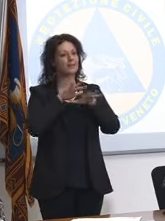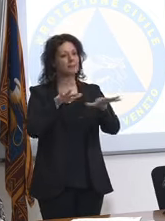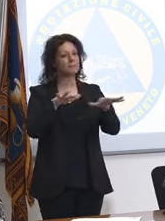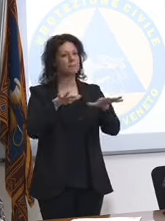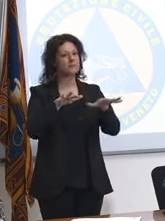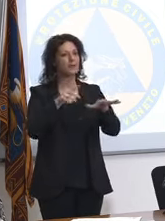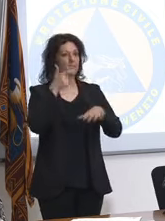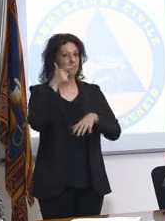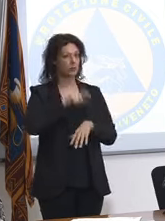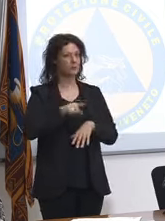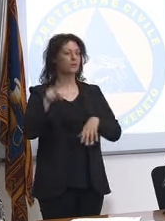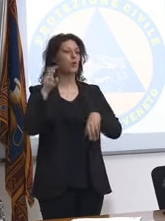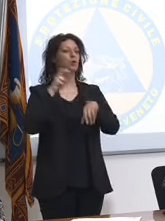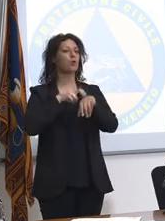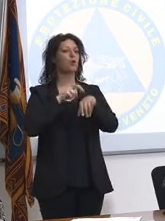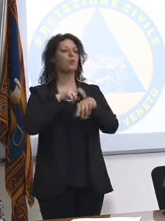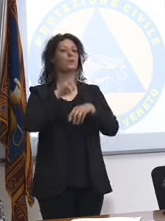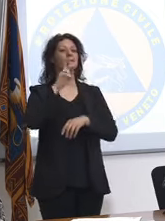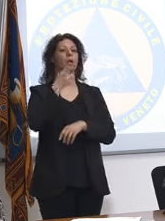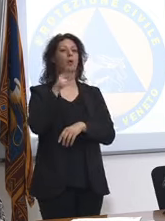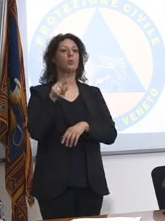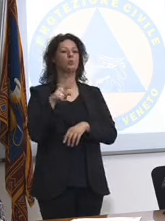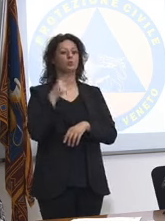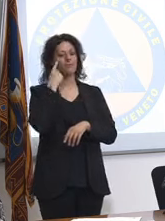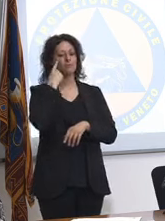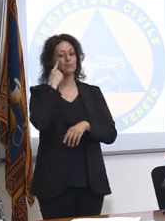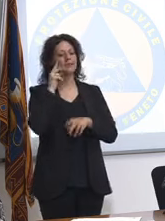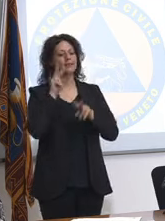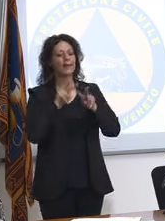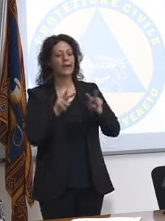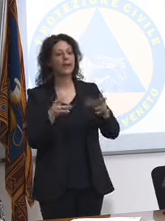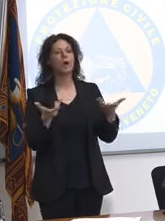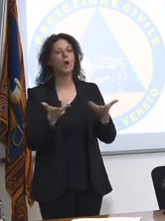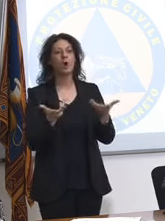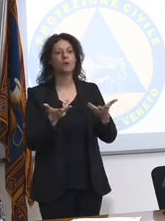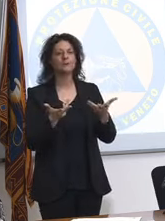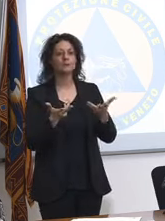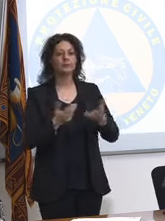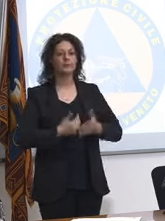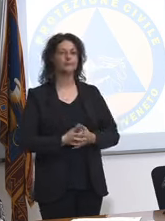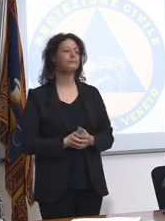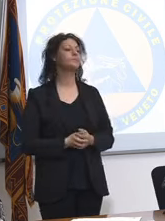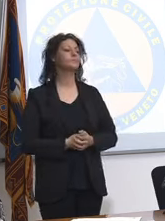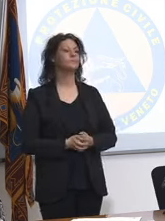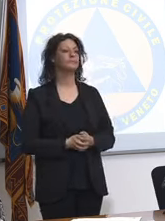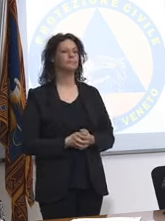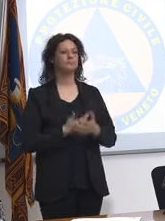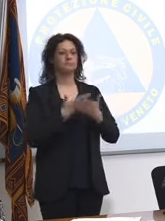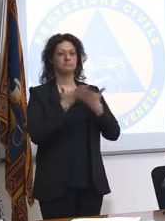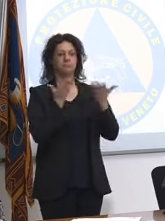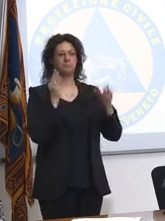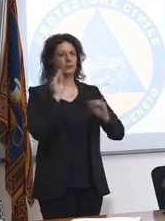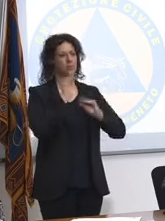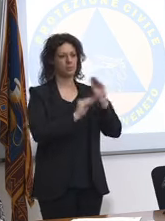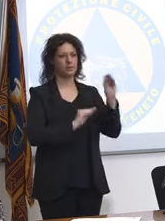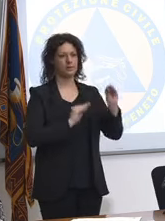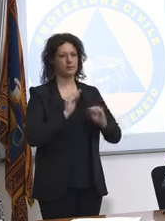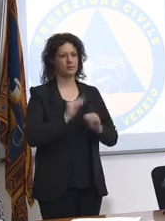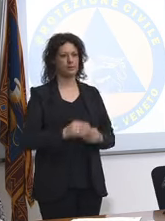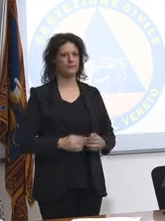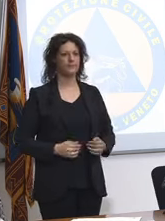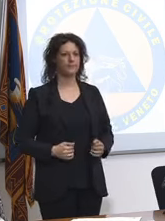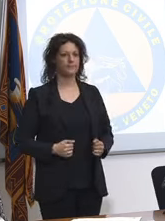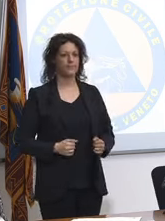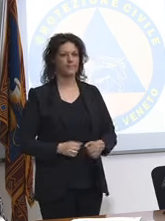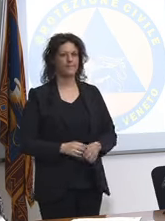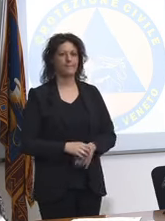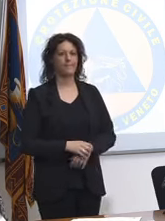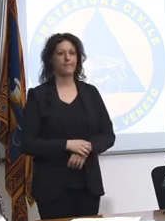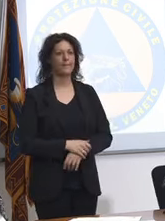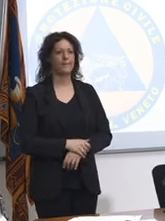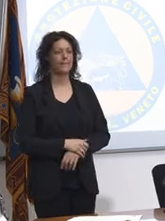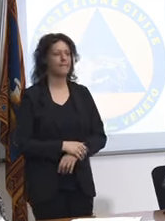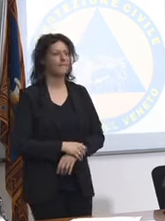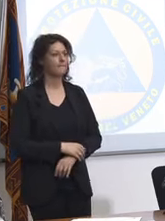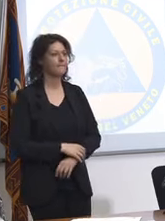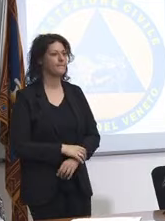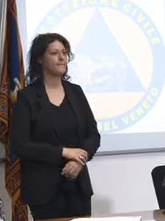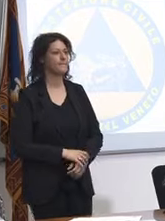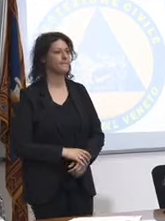della prevenzione, ci dice: vediamo cosa accade. Io sarei disponibile per delle domande.